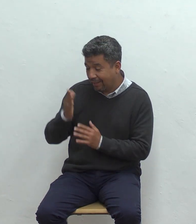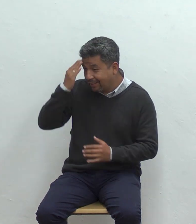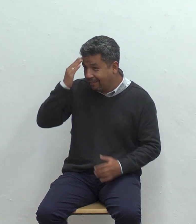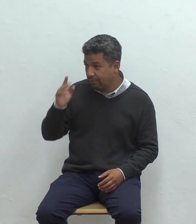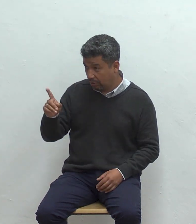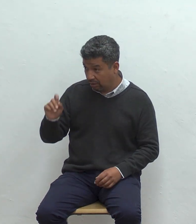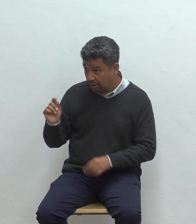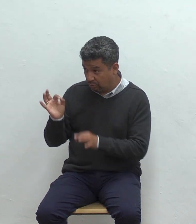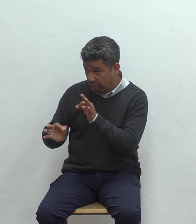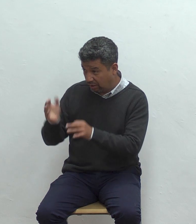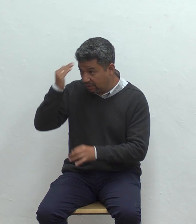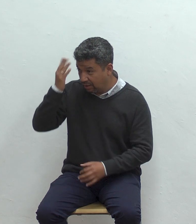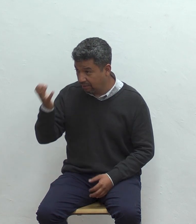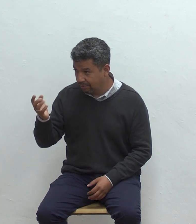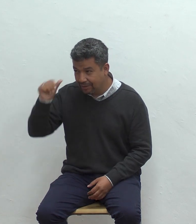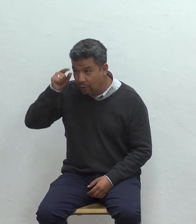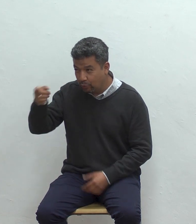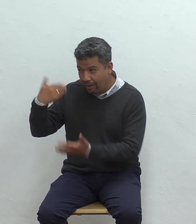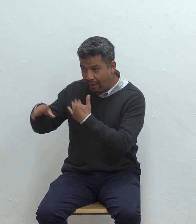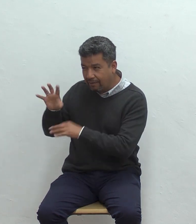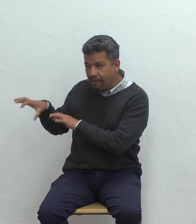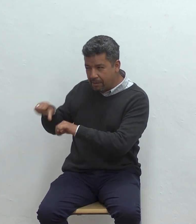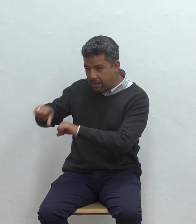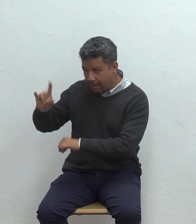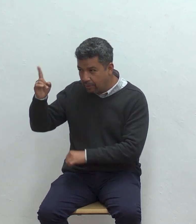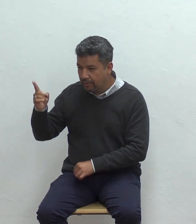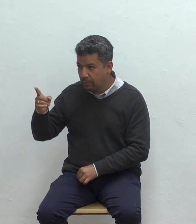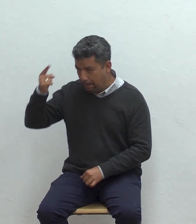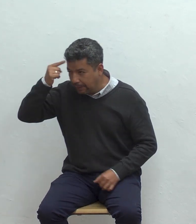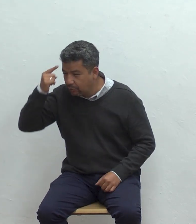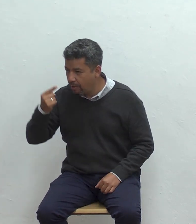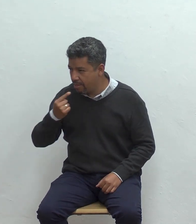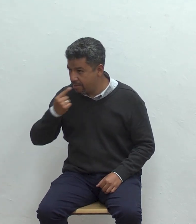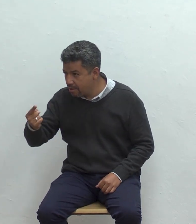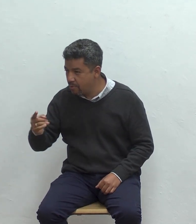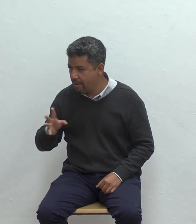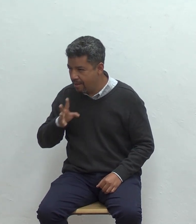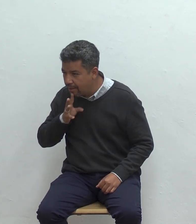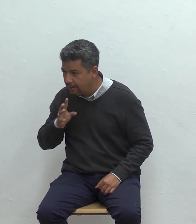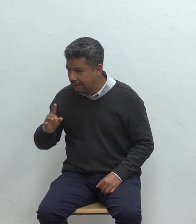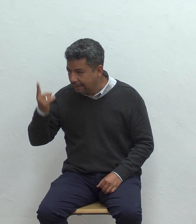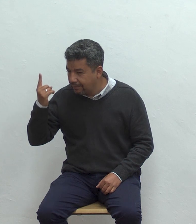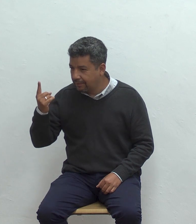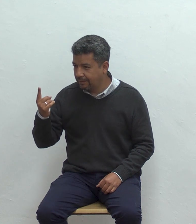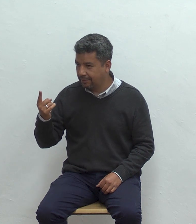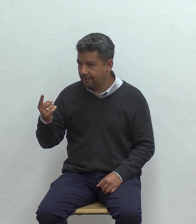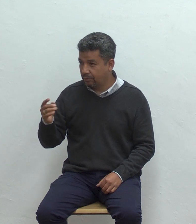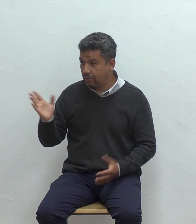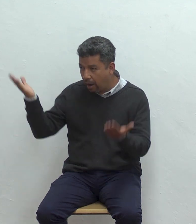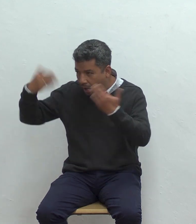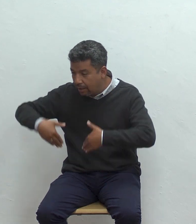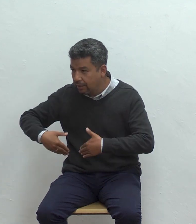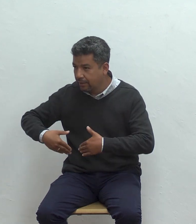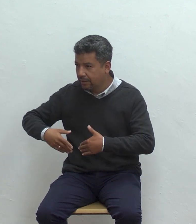atreve a juzgar? ¿Se acuerda que usted hizo, pensó, habló, dijo,